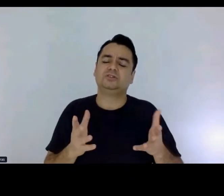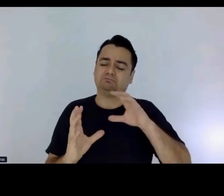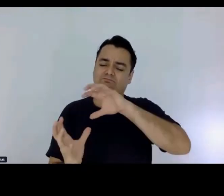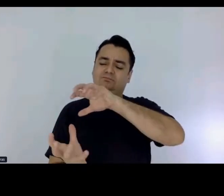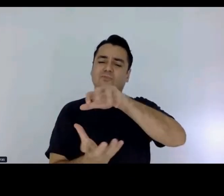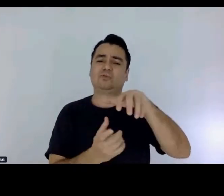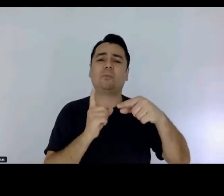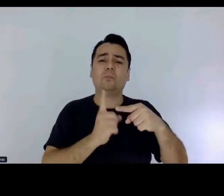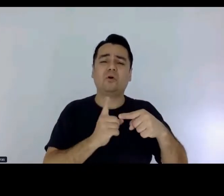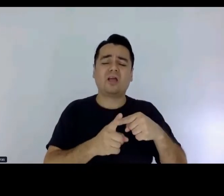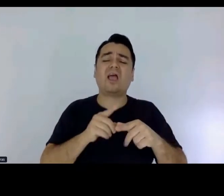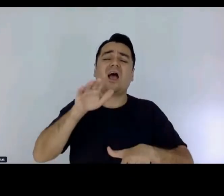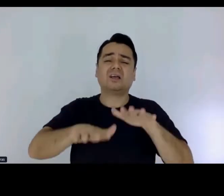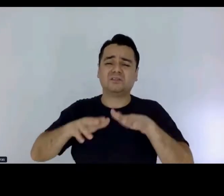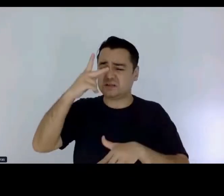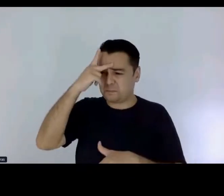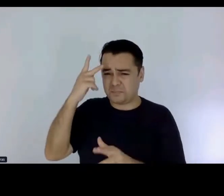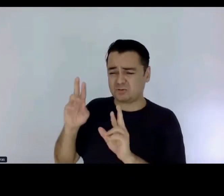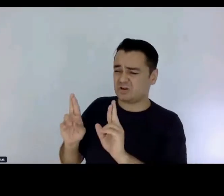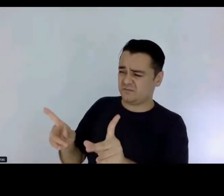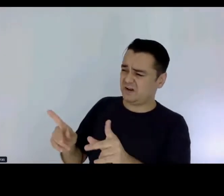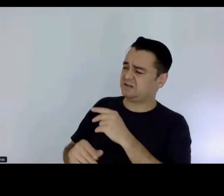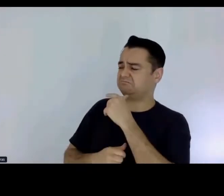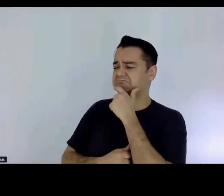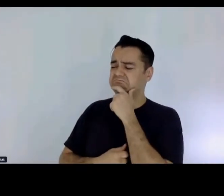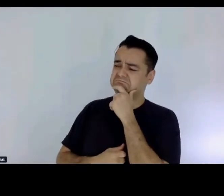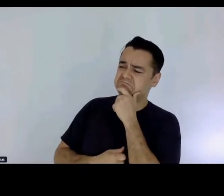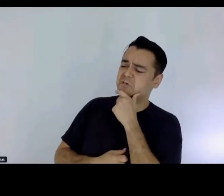trata simplesmente, olha, você tem